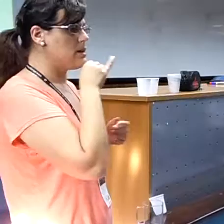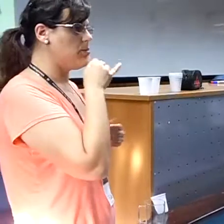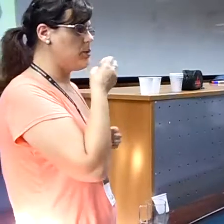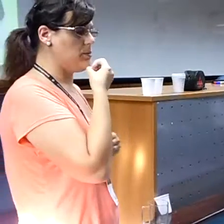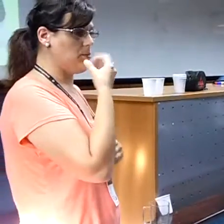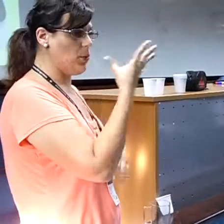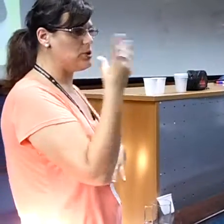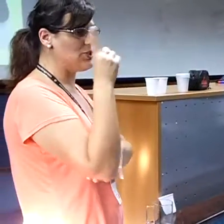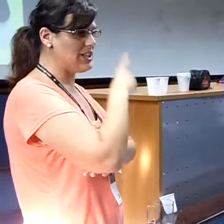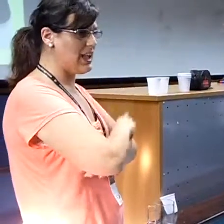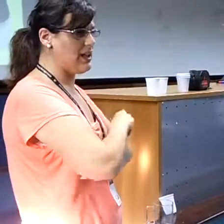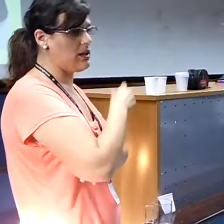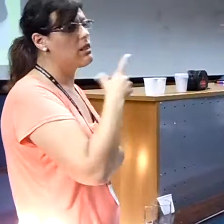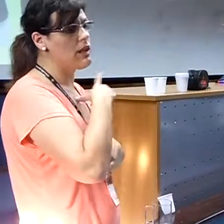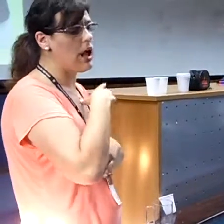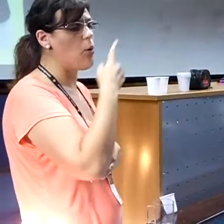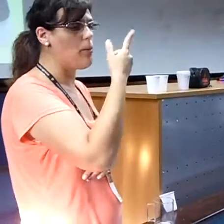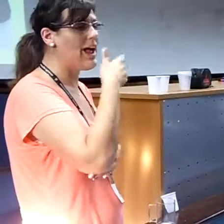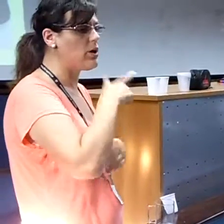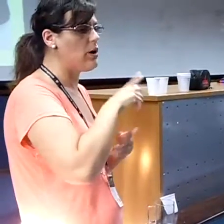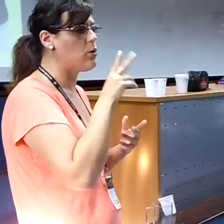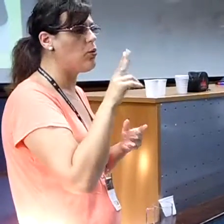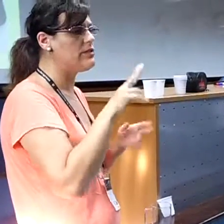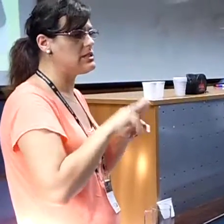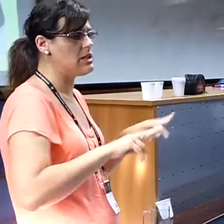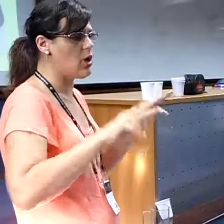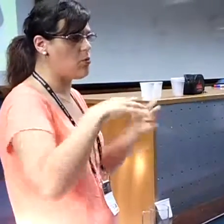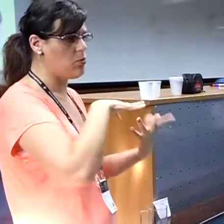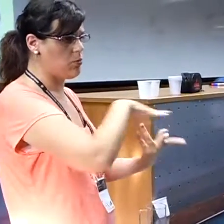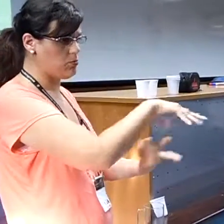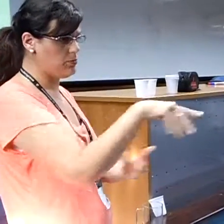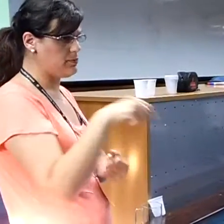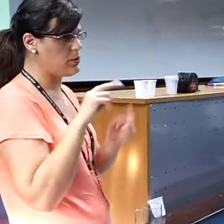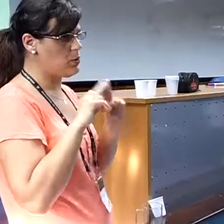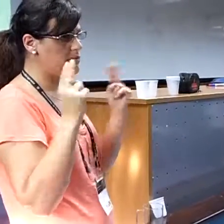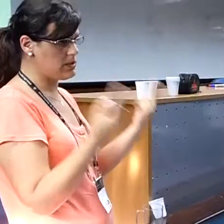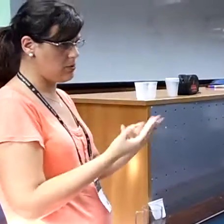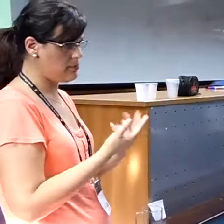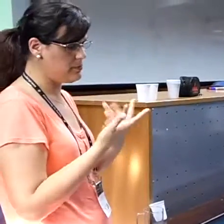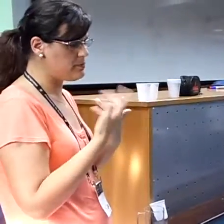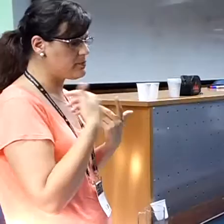uma certa dificuldade de comunicar, mas depois eu me adaptei, né? Lá se usa